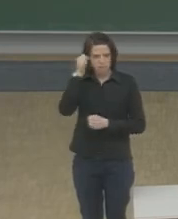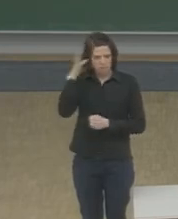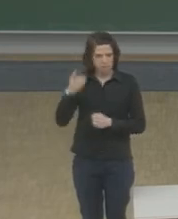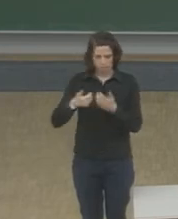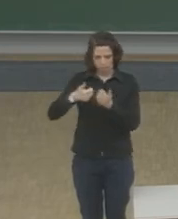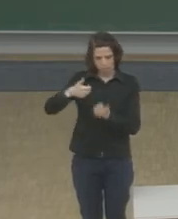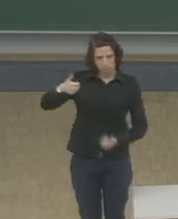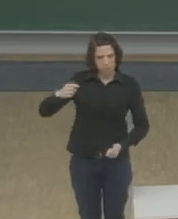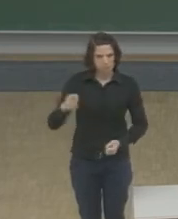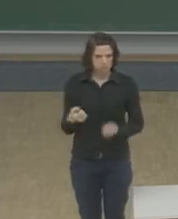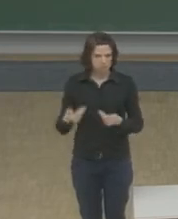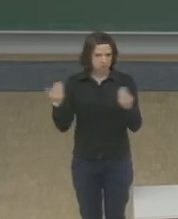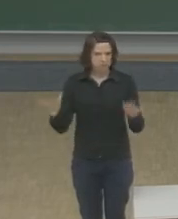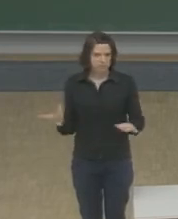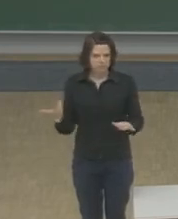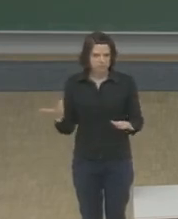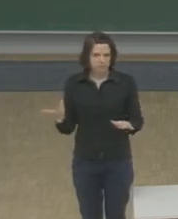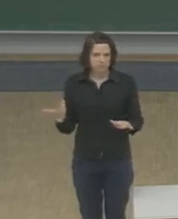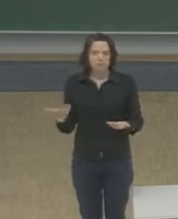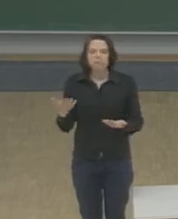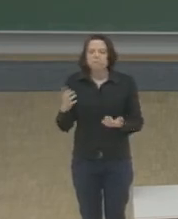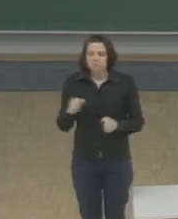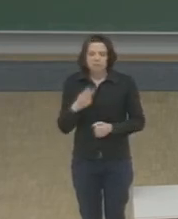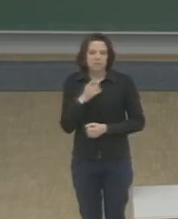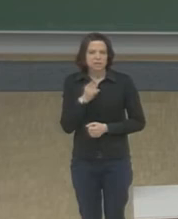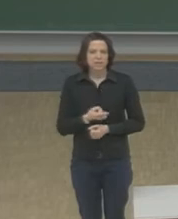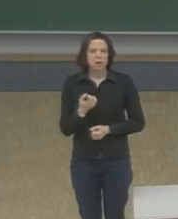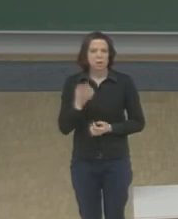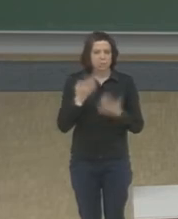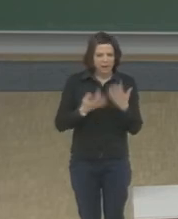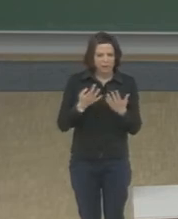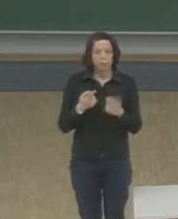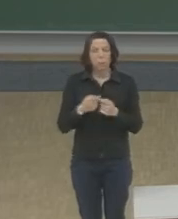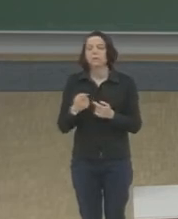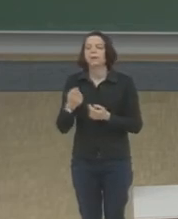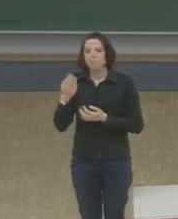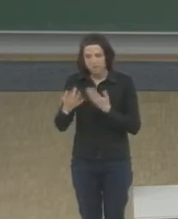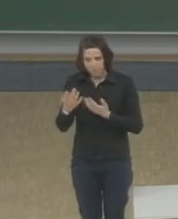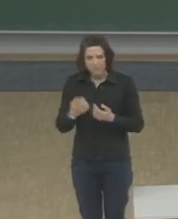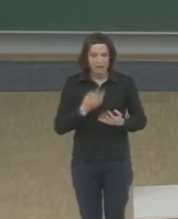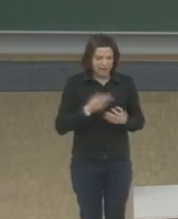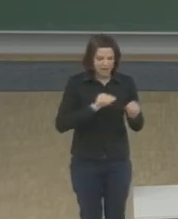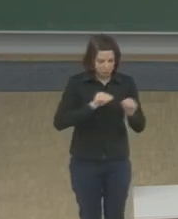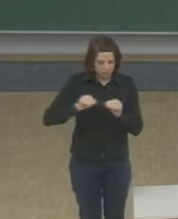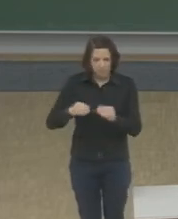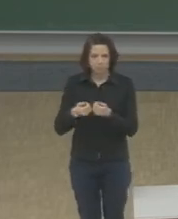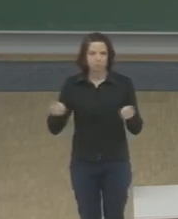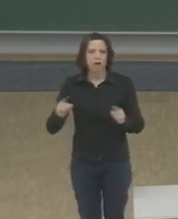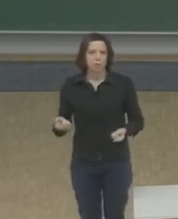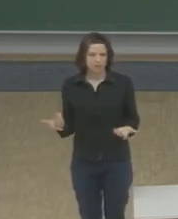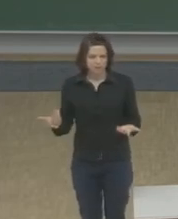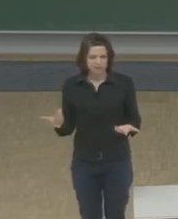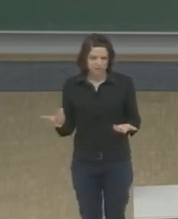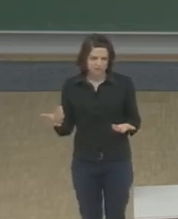etabliert wird, spiegelt sich überdies deutlich in der Trennung von Rechen- und Mathematikunterricht. Die